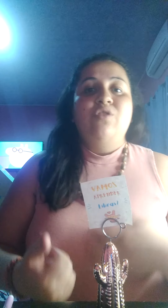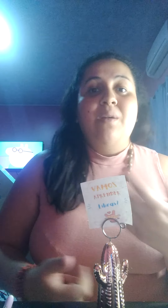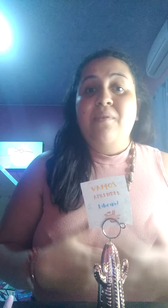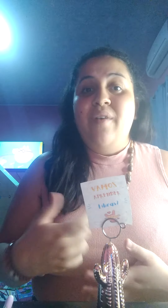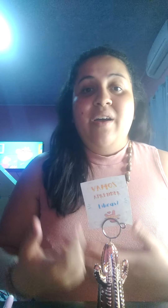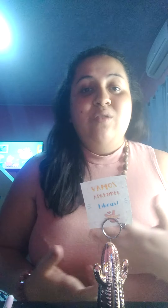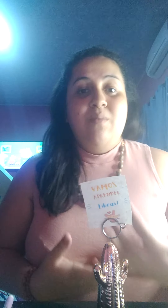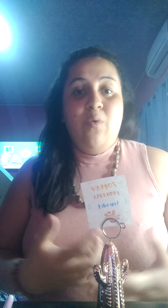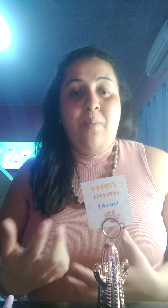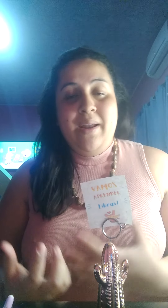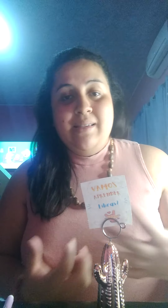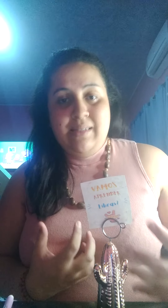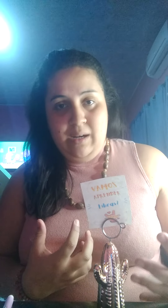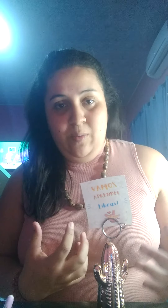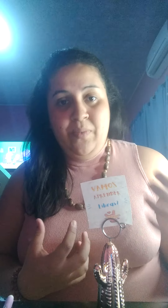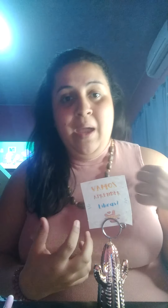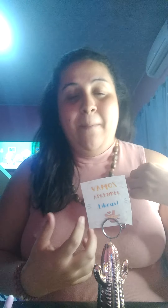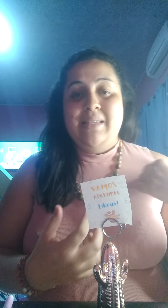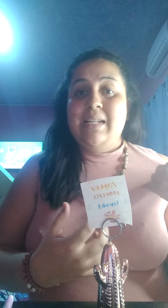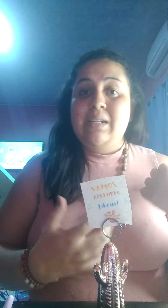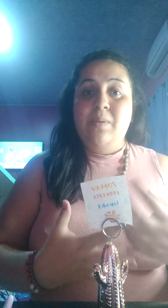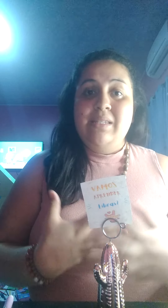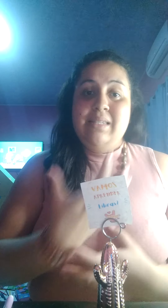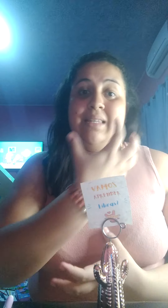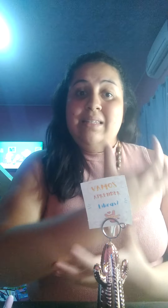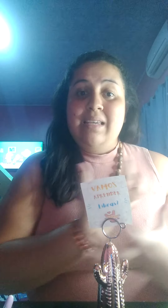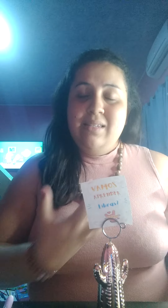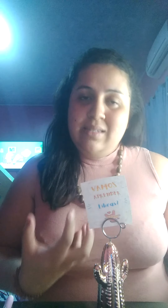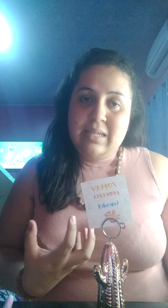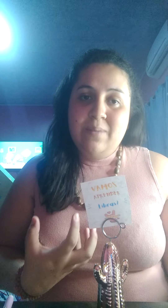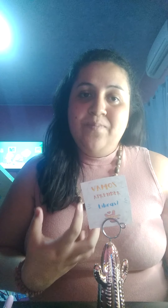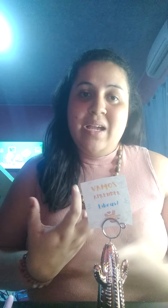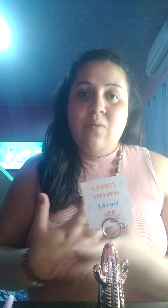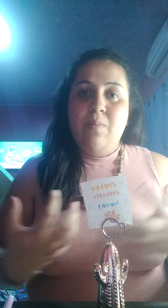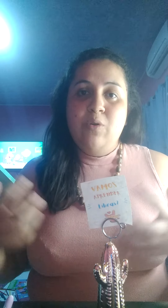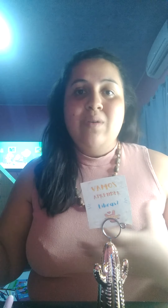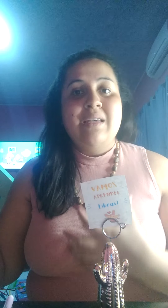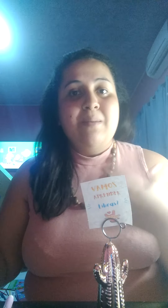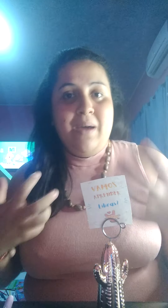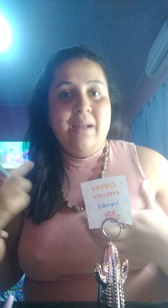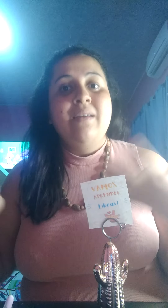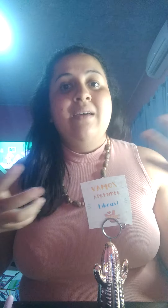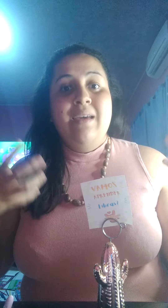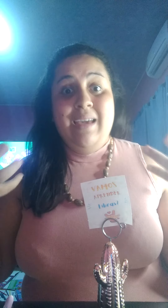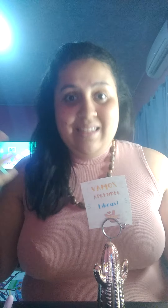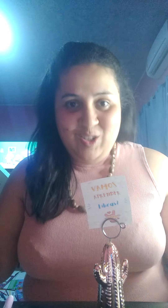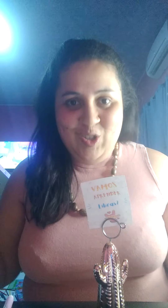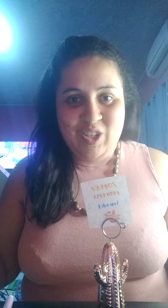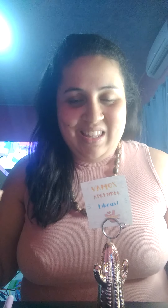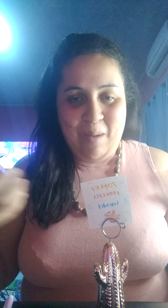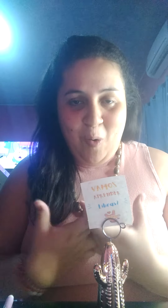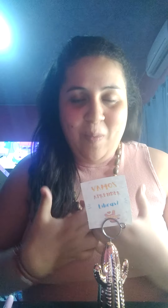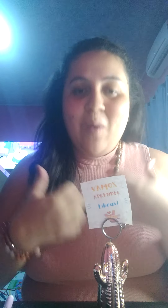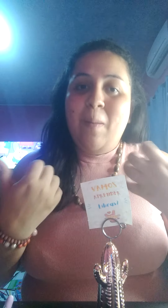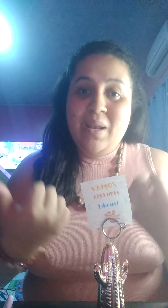sempre faz uma comparação, mas ela não precisa em si da língua portuguesa para existir, tá bom? Para eu